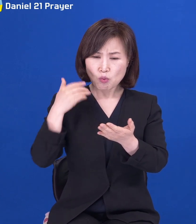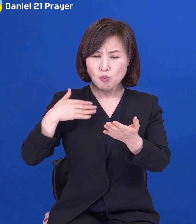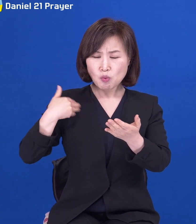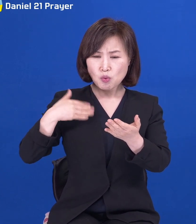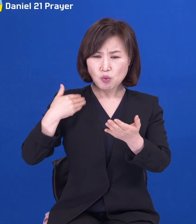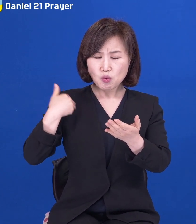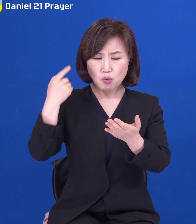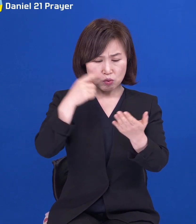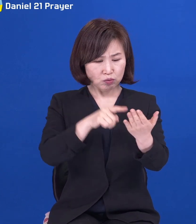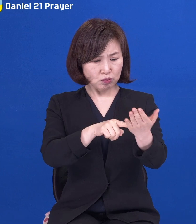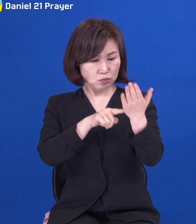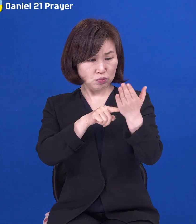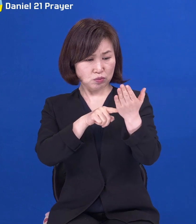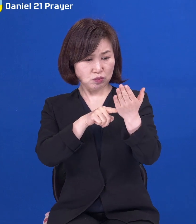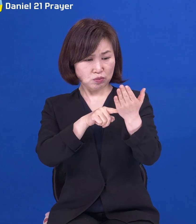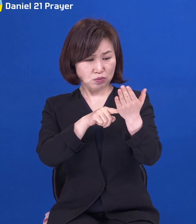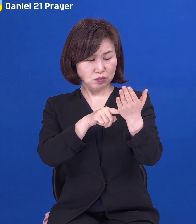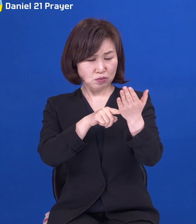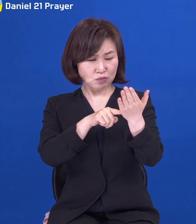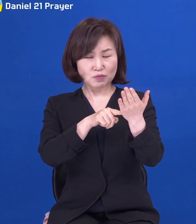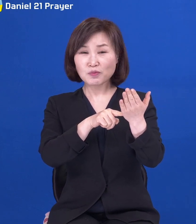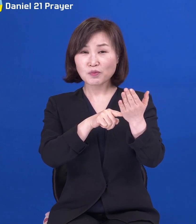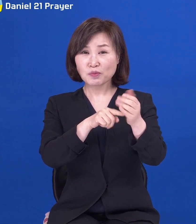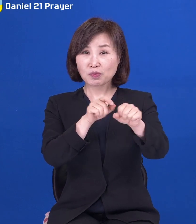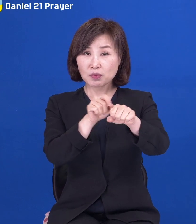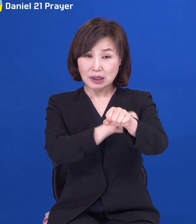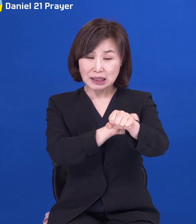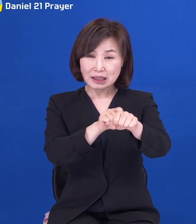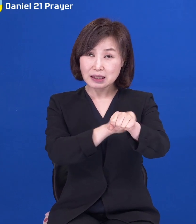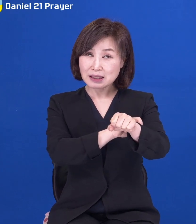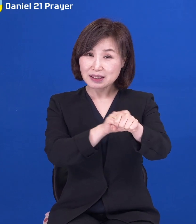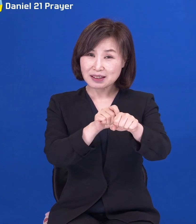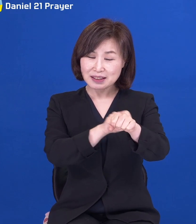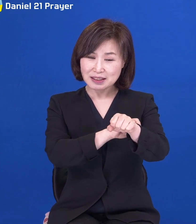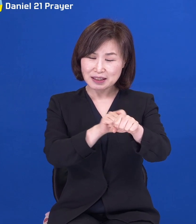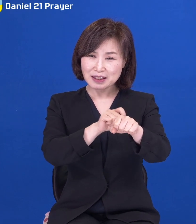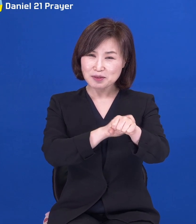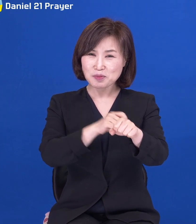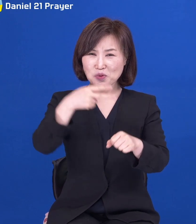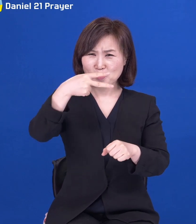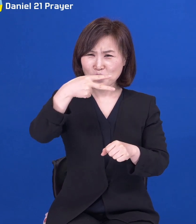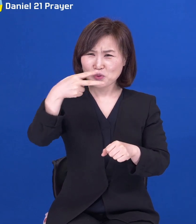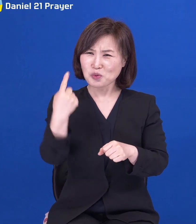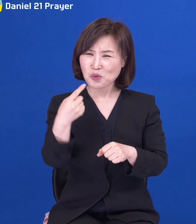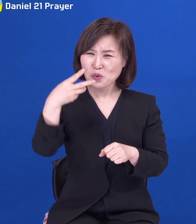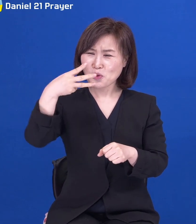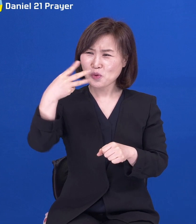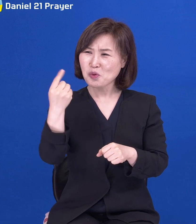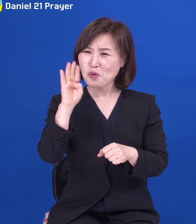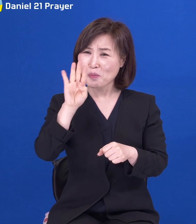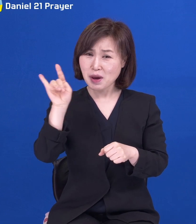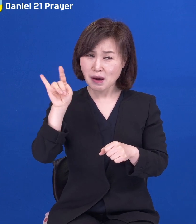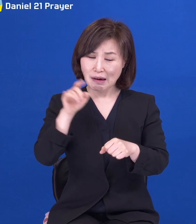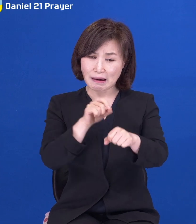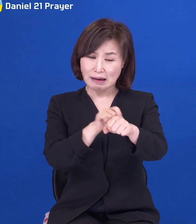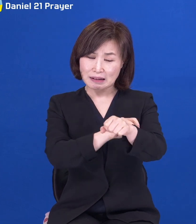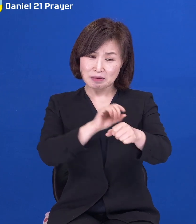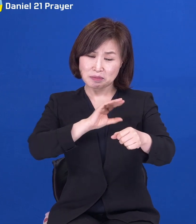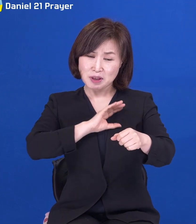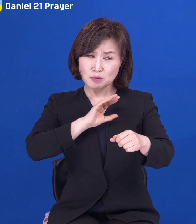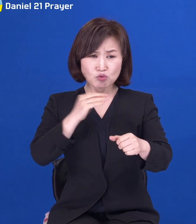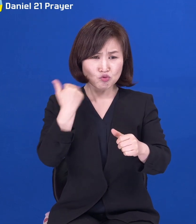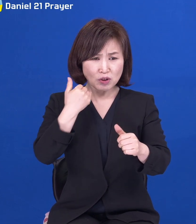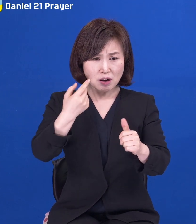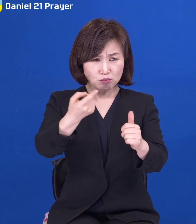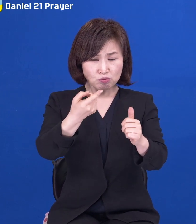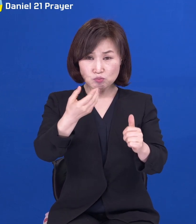제 별명이 또로베였어요. 그 성이 배시다 보니까 교화소에서 저를 또로베 했거든요. 또로베 나 누구 하는 건데 제가 깜빡